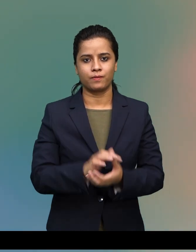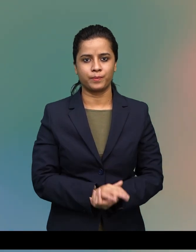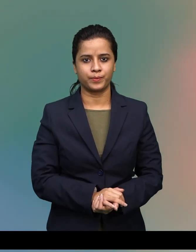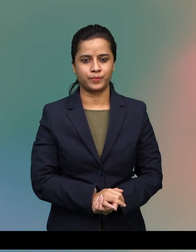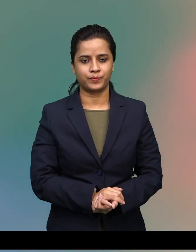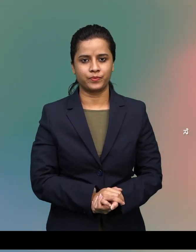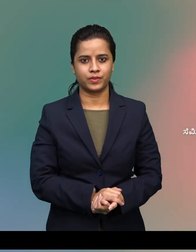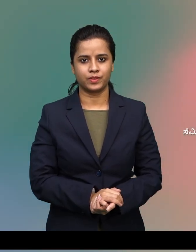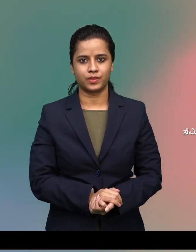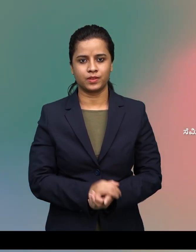ಸೆಲ್ಯುಲಾರ್ ಕವಾಟ.